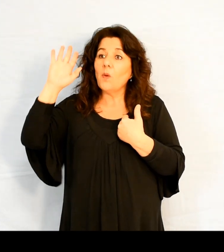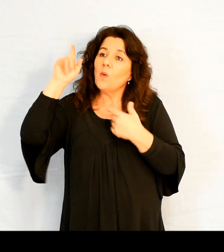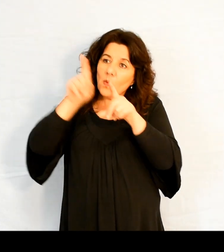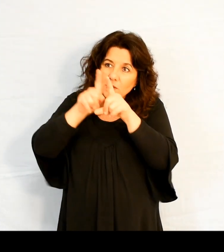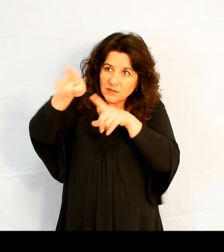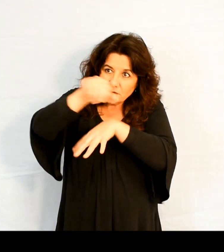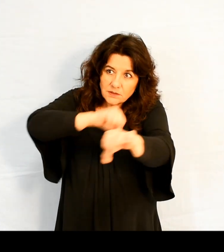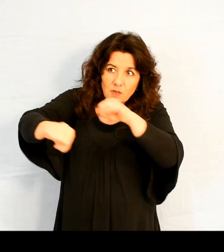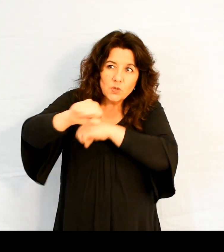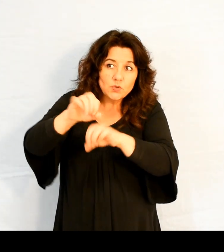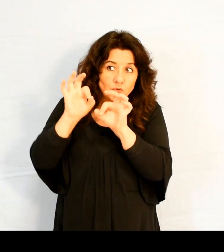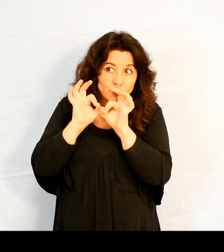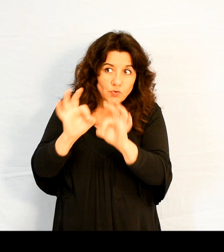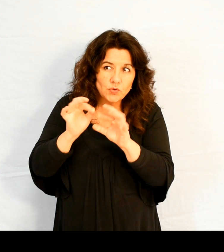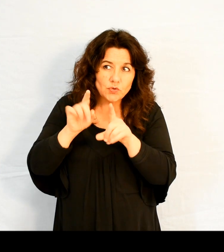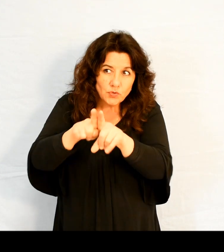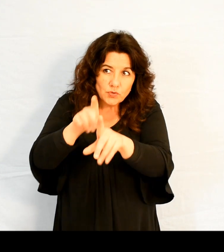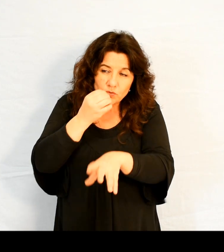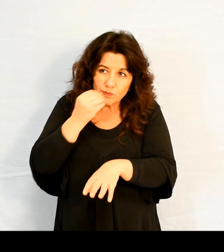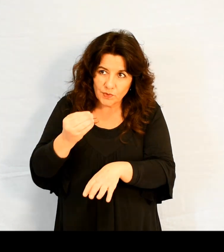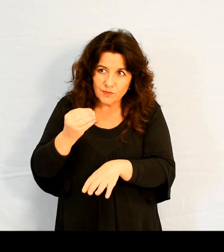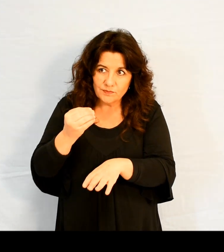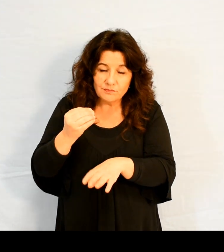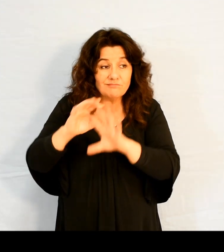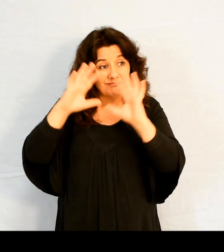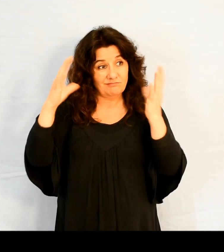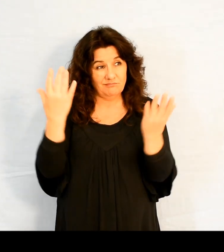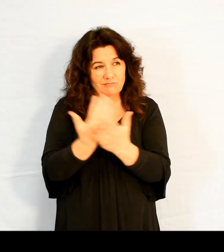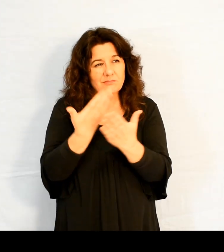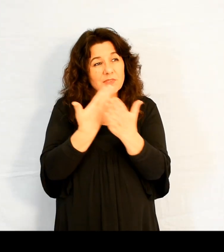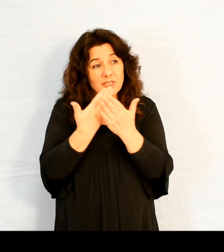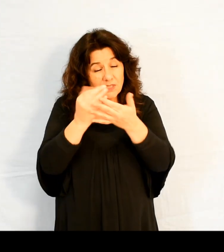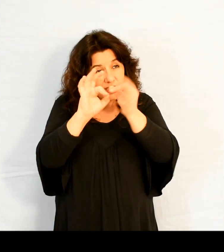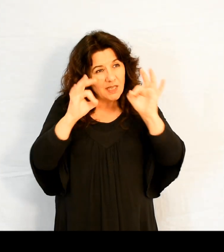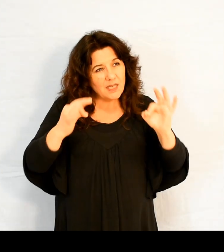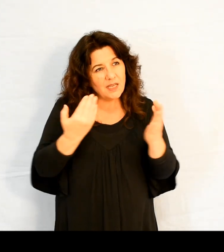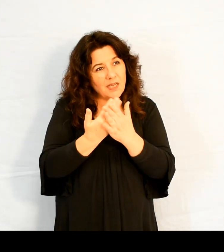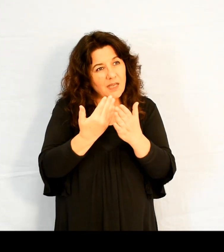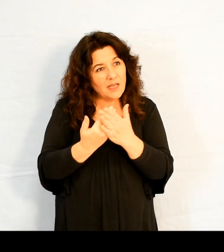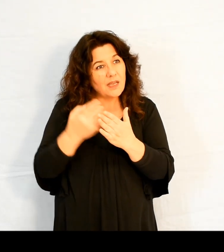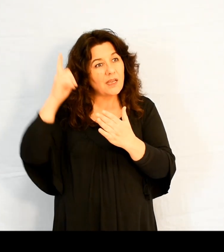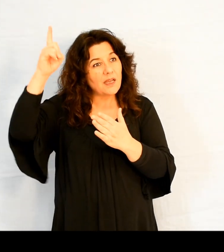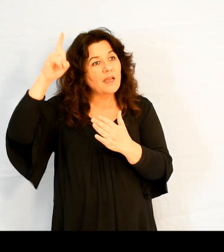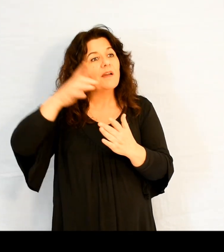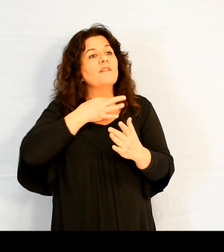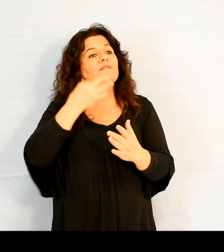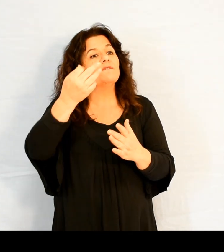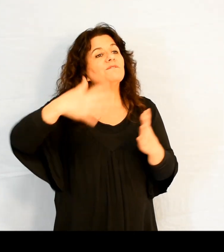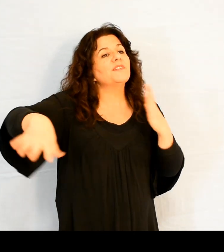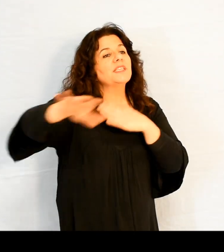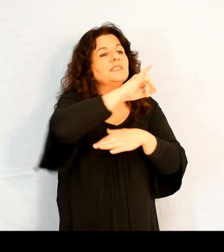Telle est la parole qu'il a envoyée aux fils d'Israël en leur annonçant la bonne nouvelle de la paix par